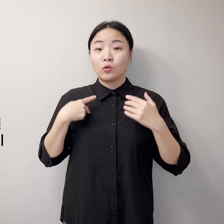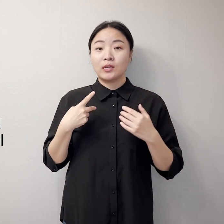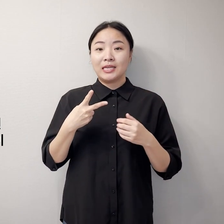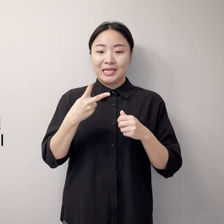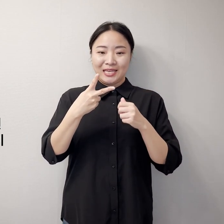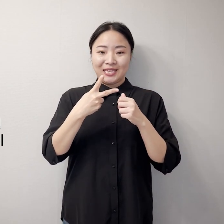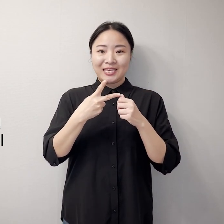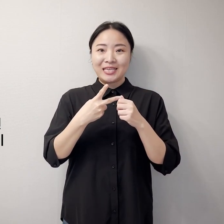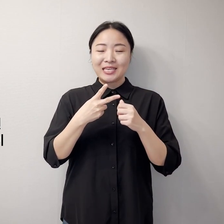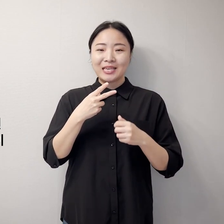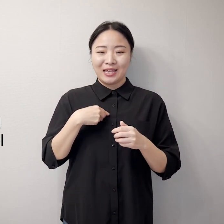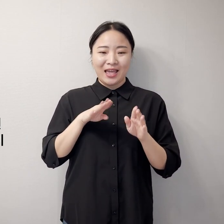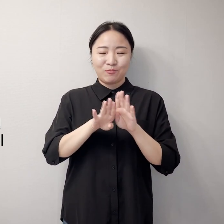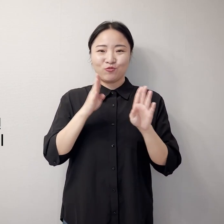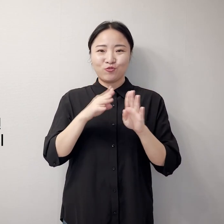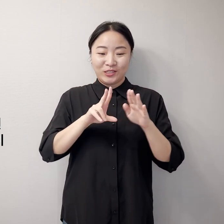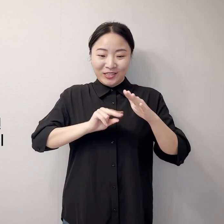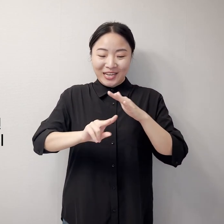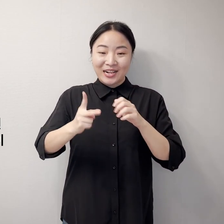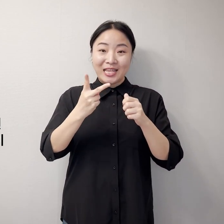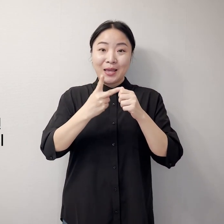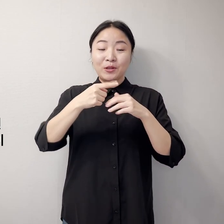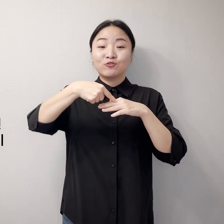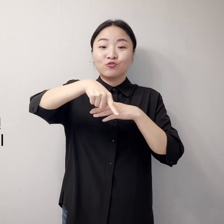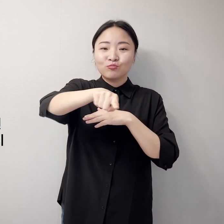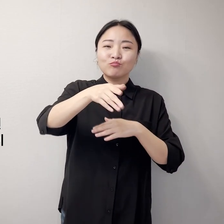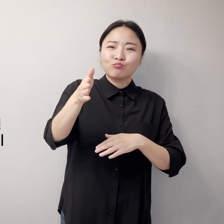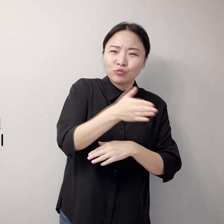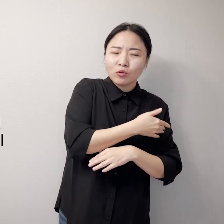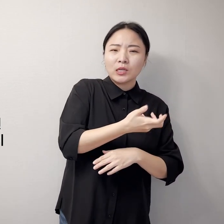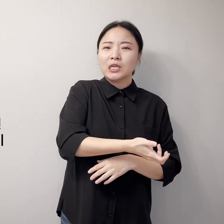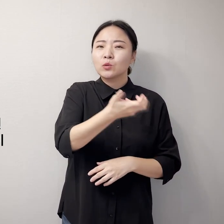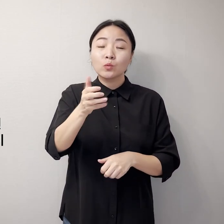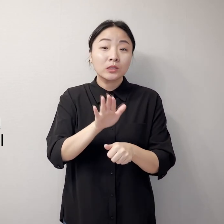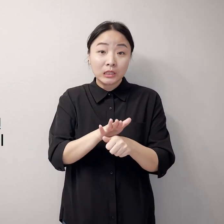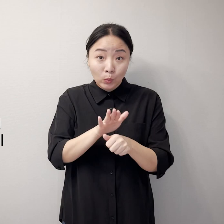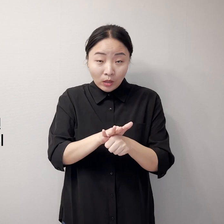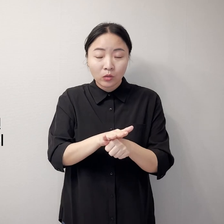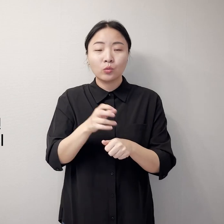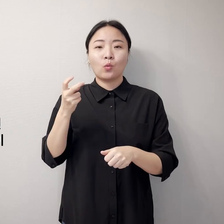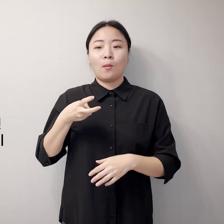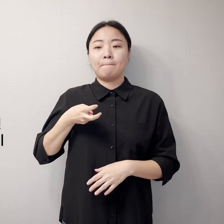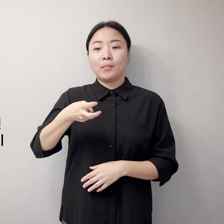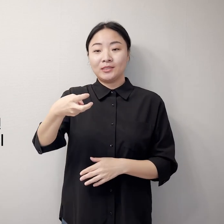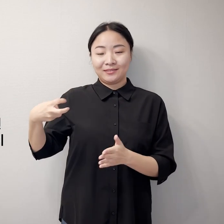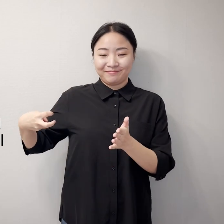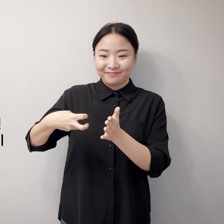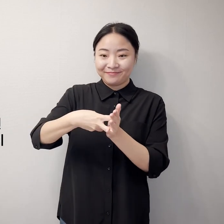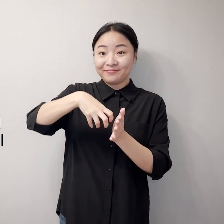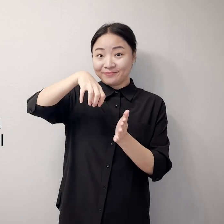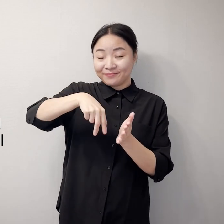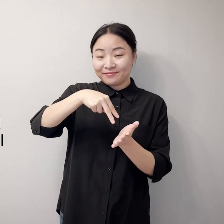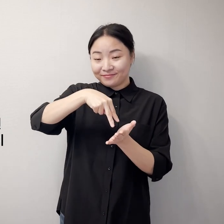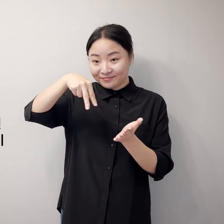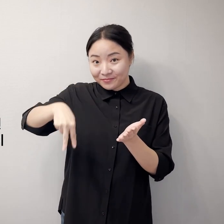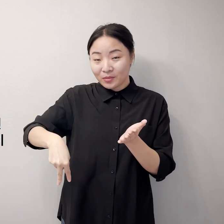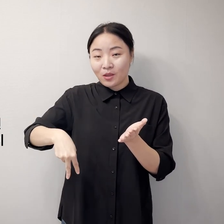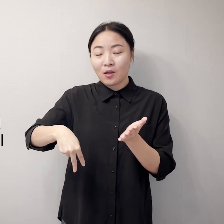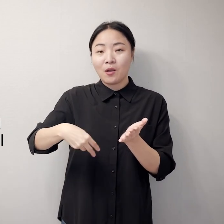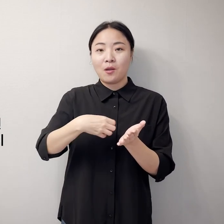입구역 2번 출구에서 행사 공간까지의 이동 지원 버스 정류장 수의대 입구 보건대학원